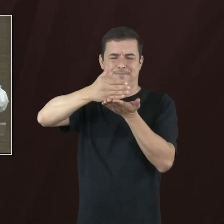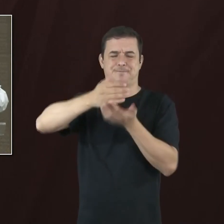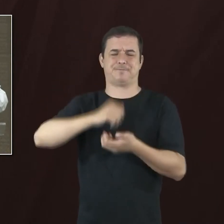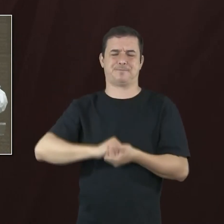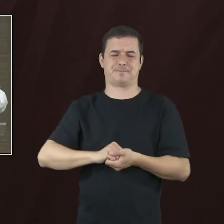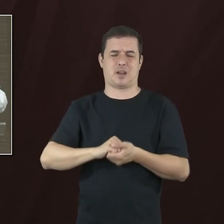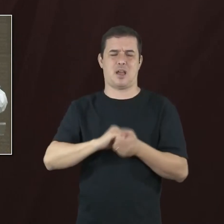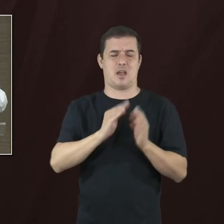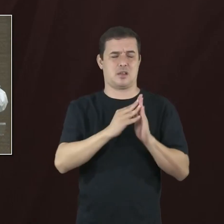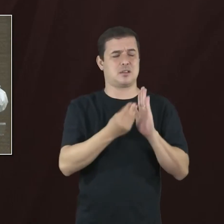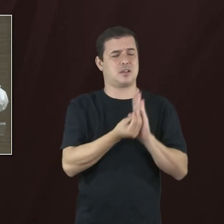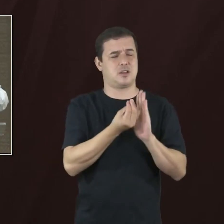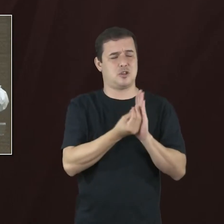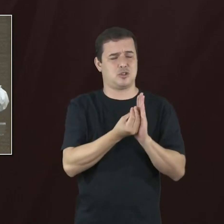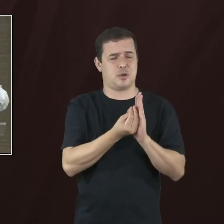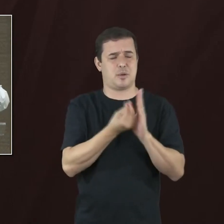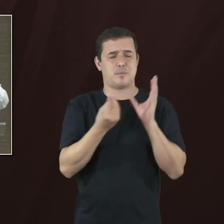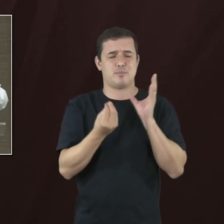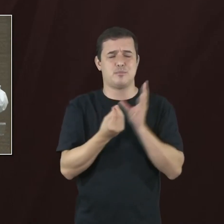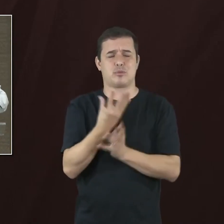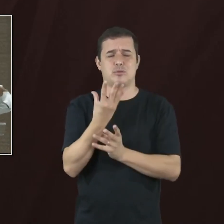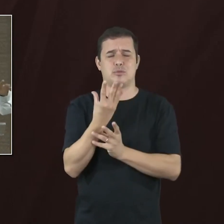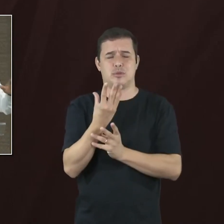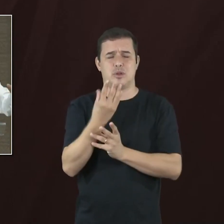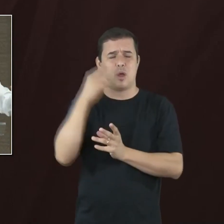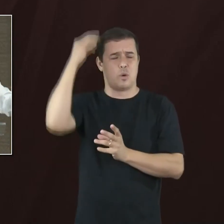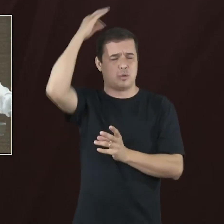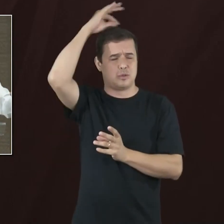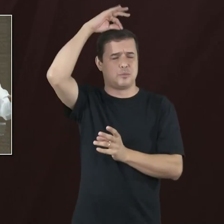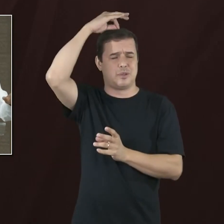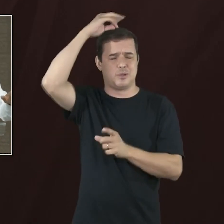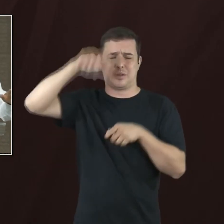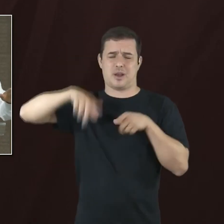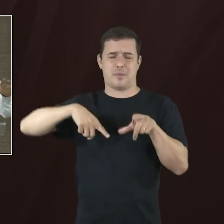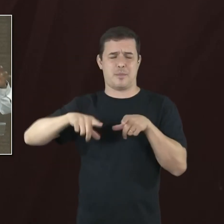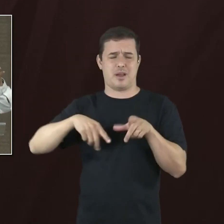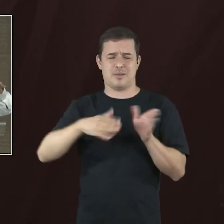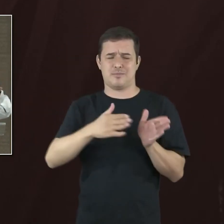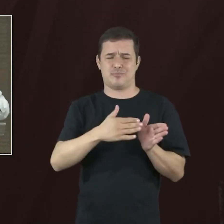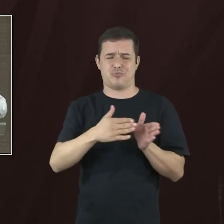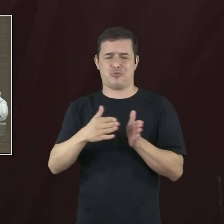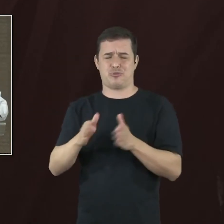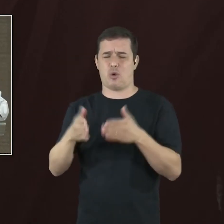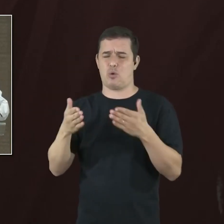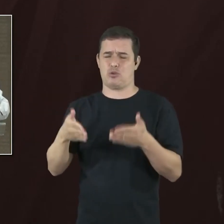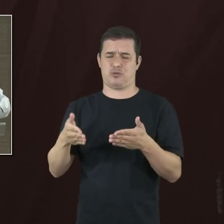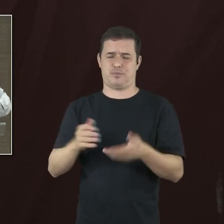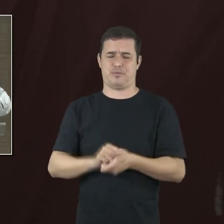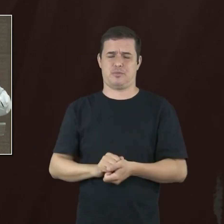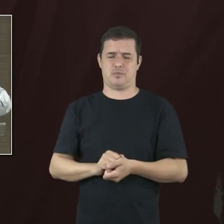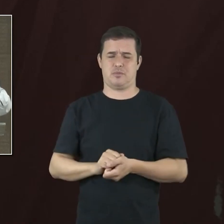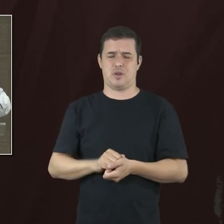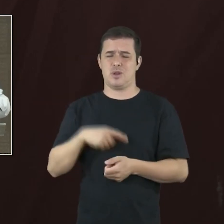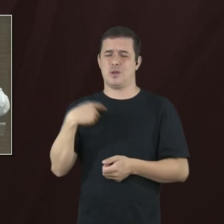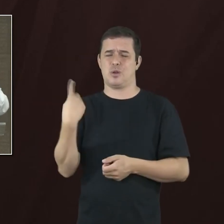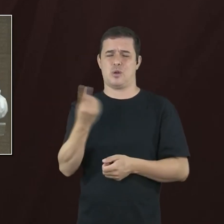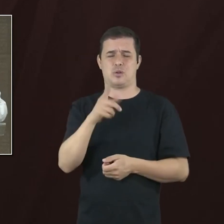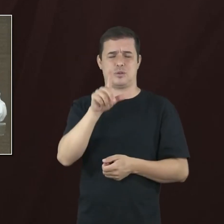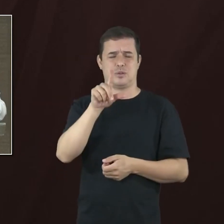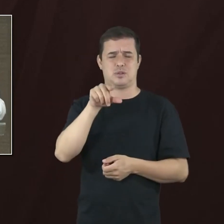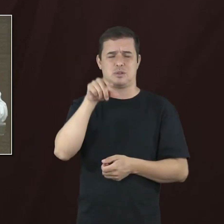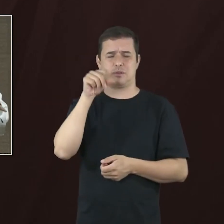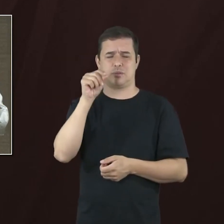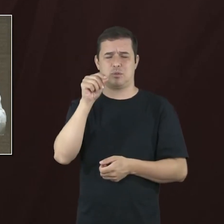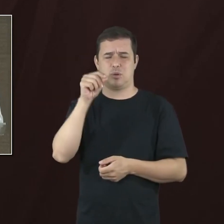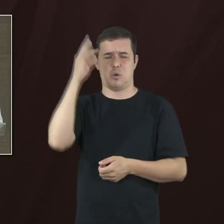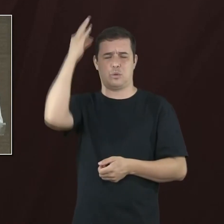gerou a igreja. O Espírito não parou de trabalhar. Cada um de nós estamos aqui pelo trabalho e pelo